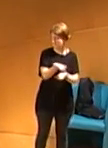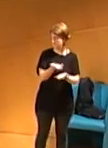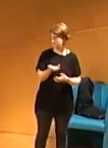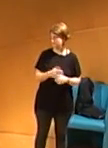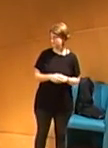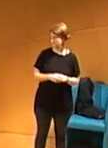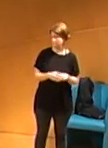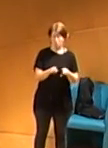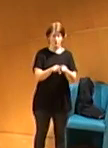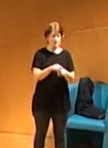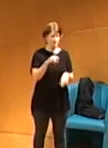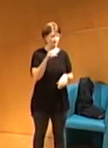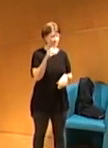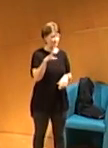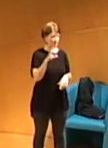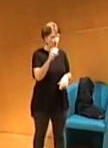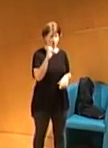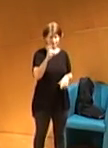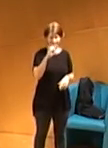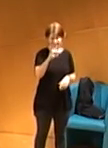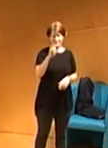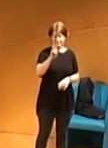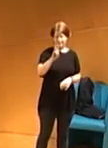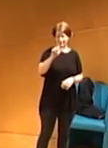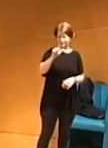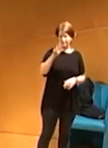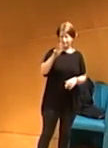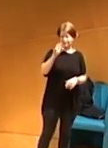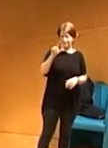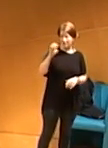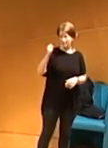aussi beaucoup encouragée.